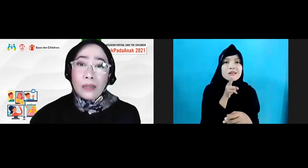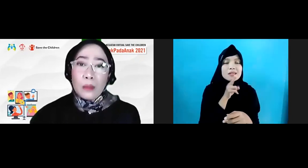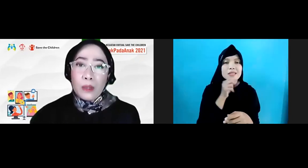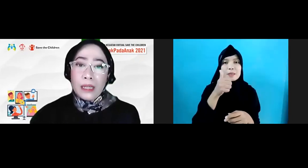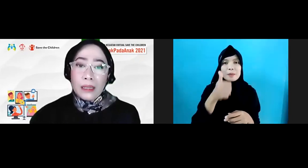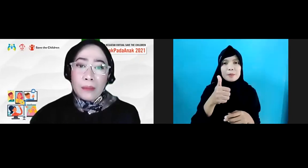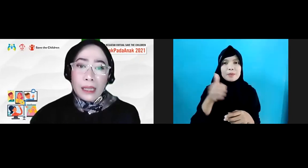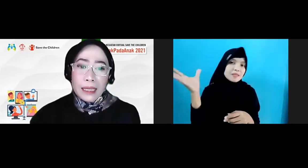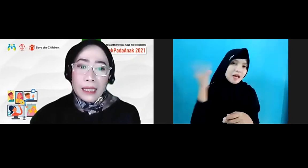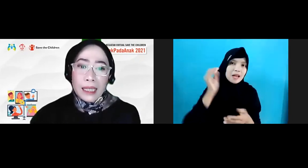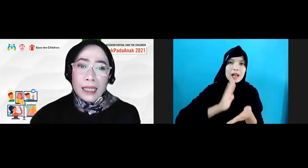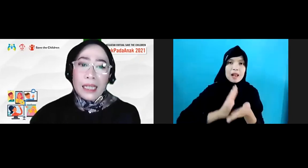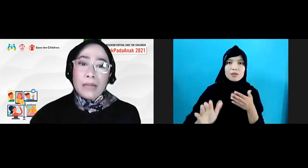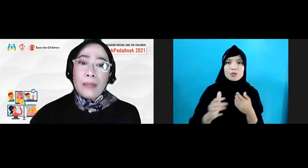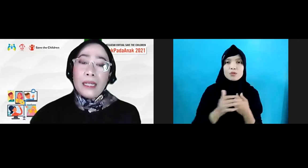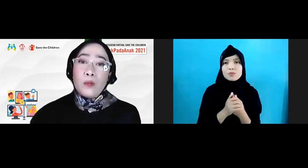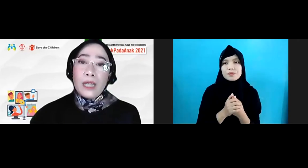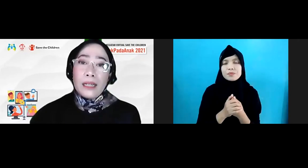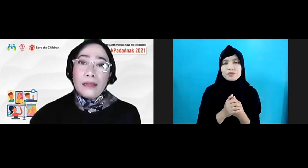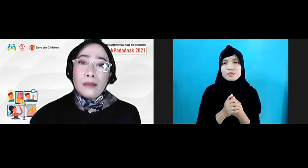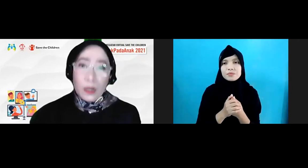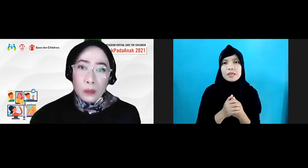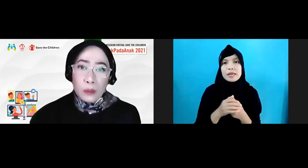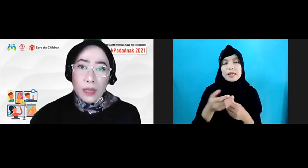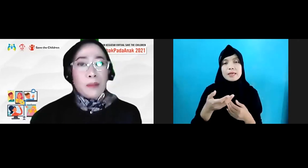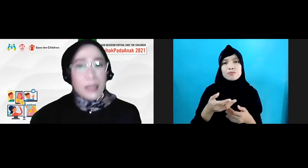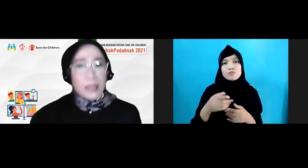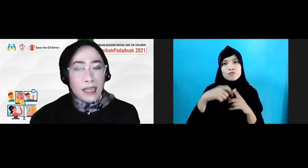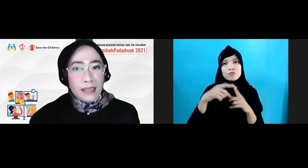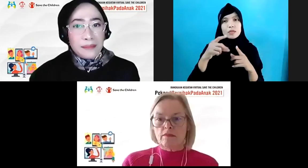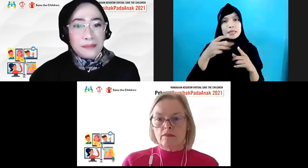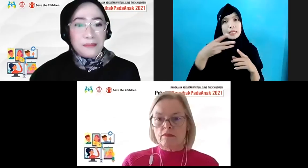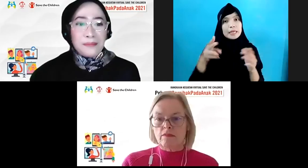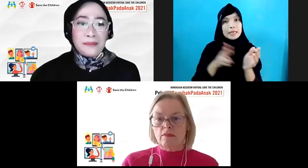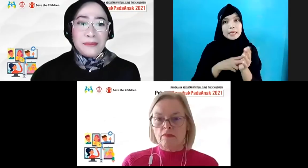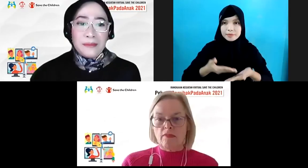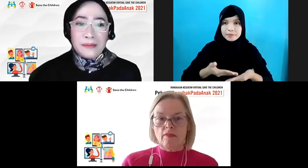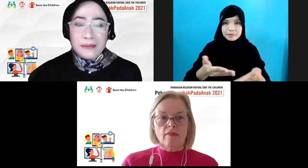Mengklik Tombol Interpretasi Kepada Ibu Karen Waktu Kami Kami Persilahkan